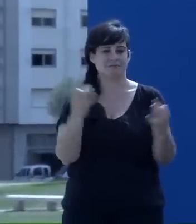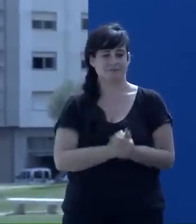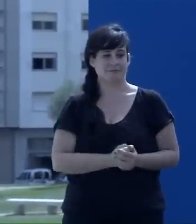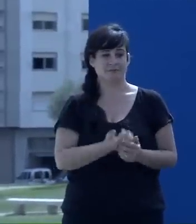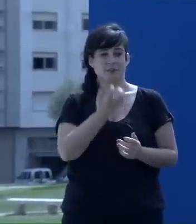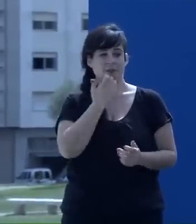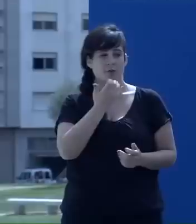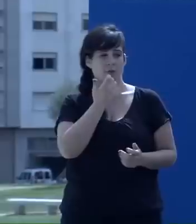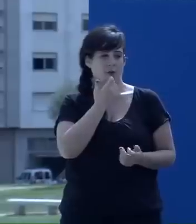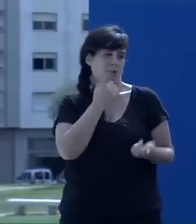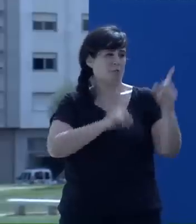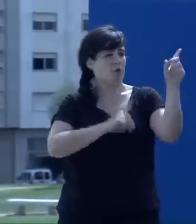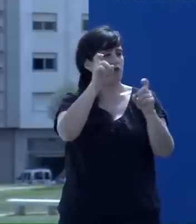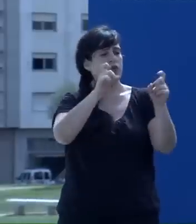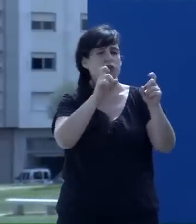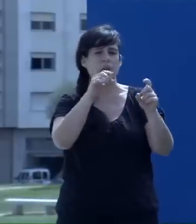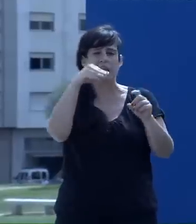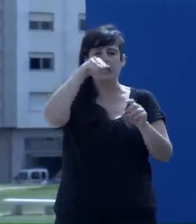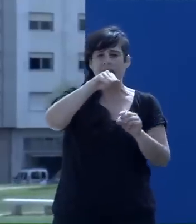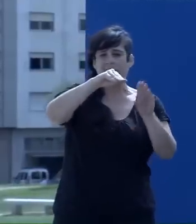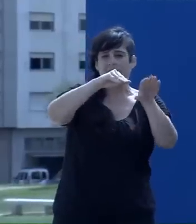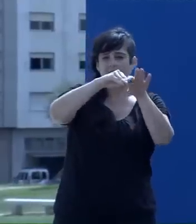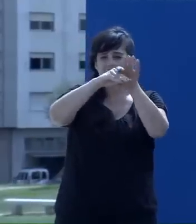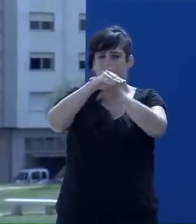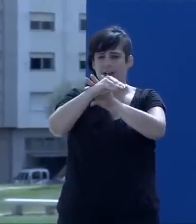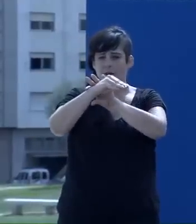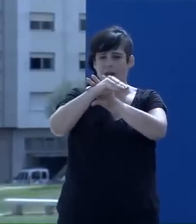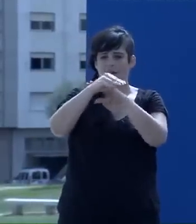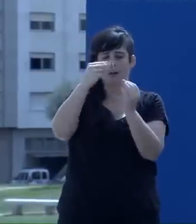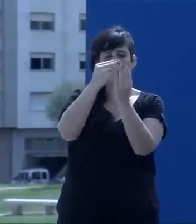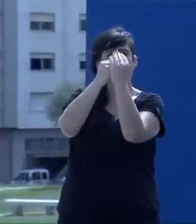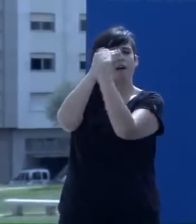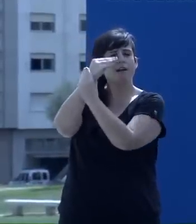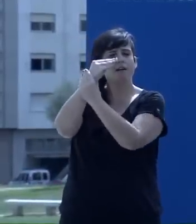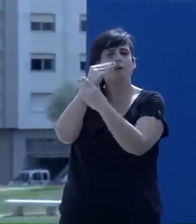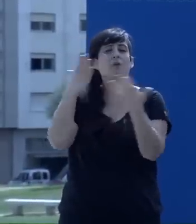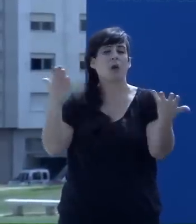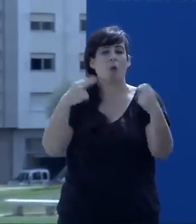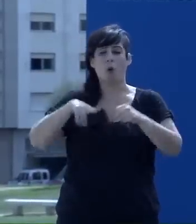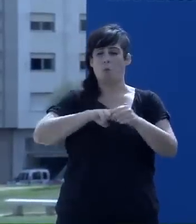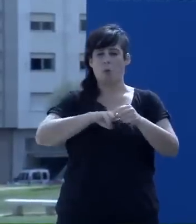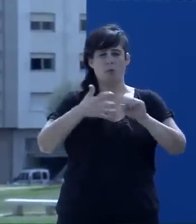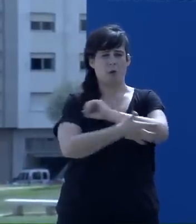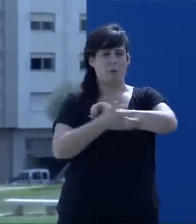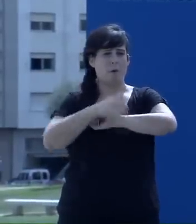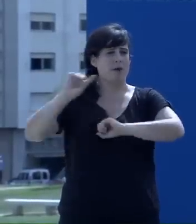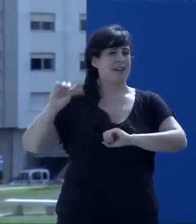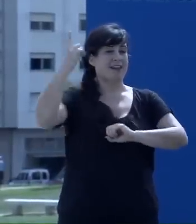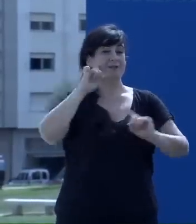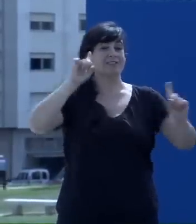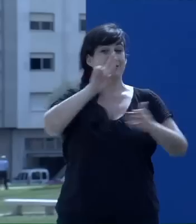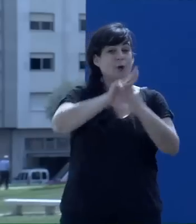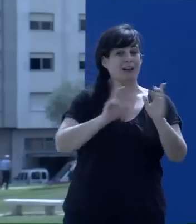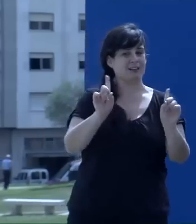foto dunha cabeza. E na cabeza estamos a cabeza da provincia máis pobre, non de Galicia, de toda España, a